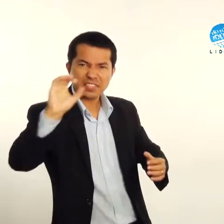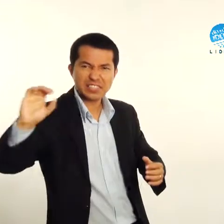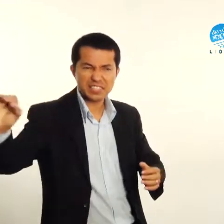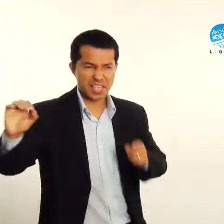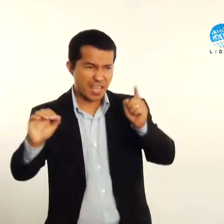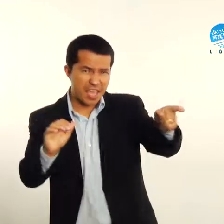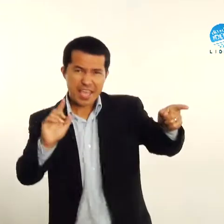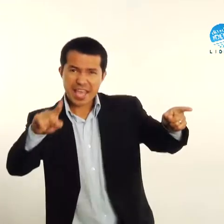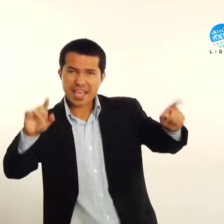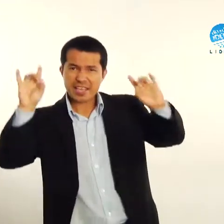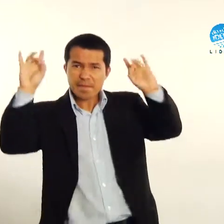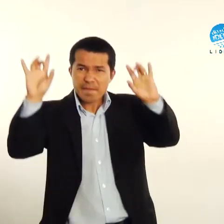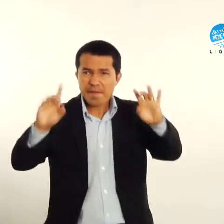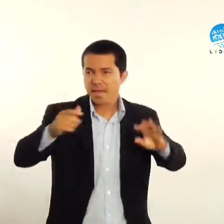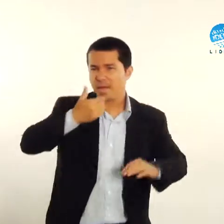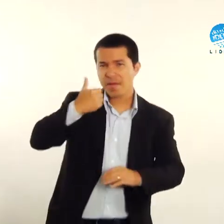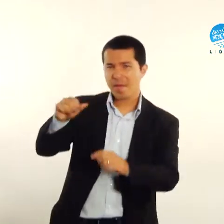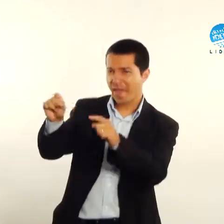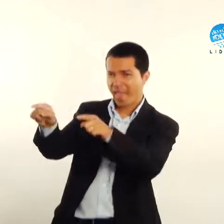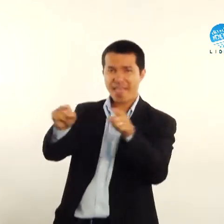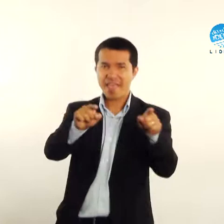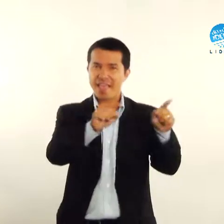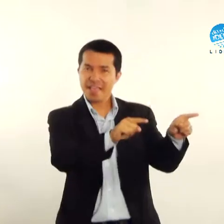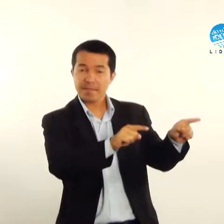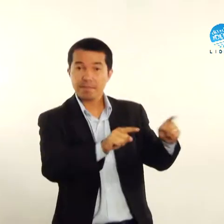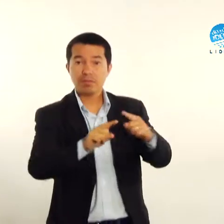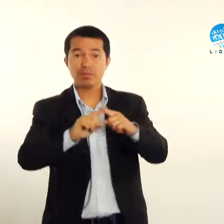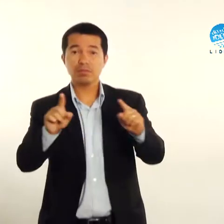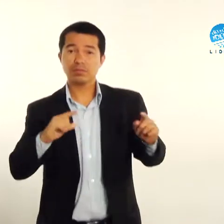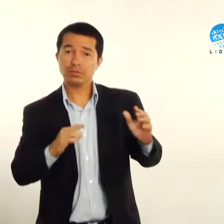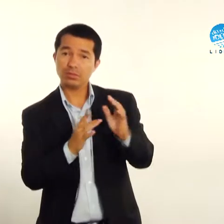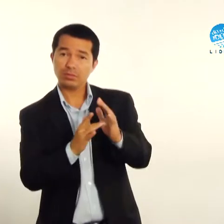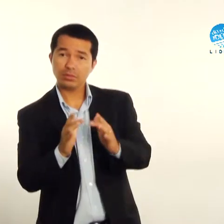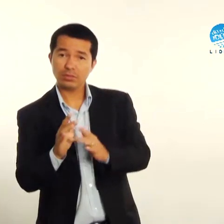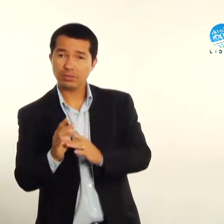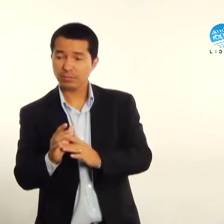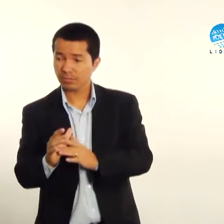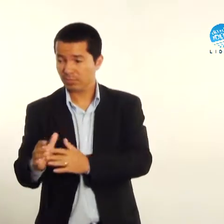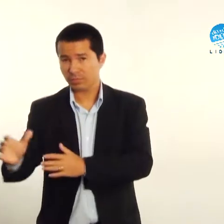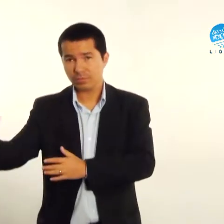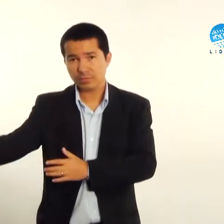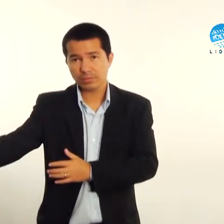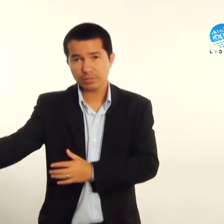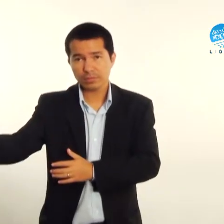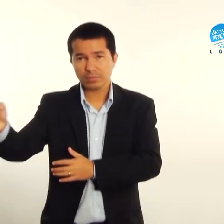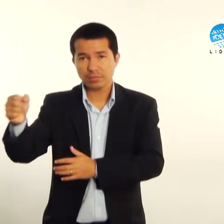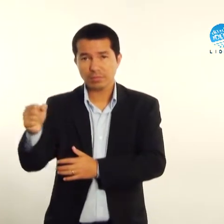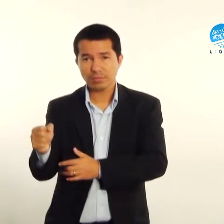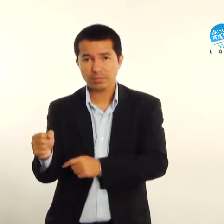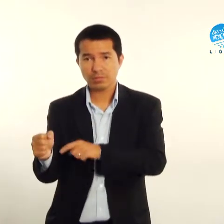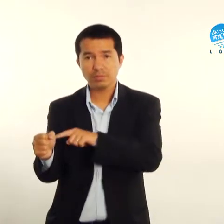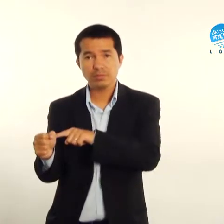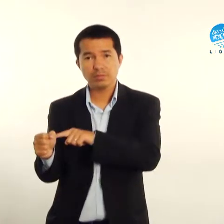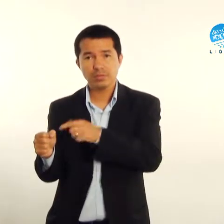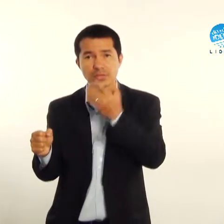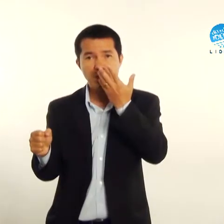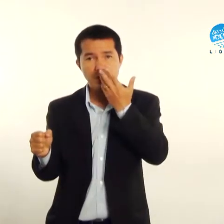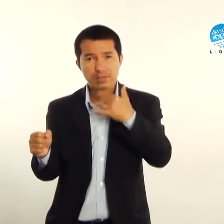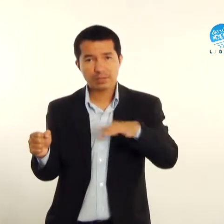100 aqui, dizer, esse aqui é o especial, tal. E aí então, Jesus pega uma criança, põe